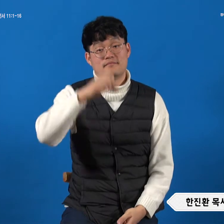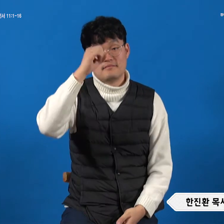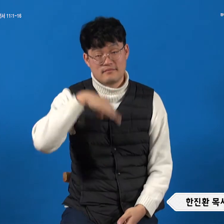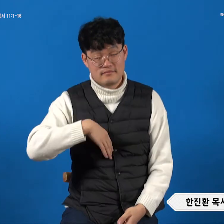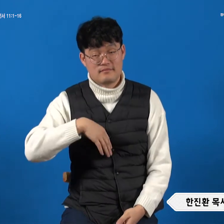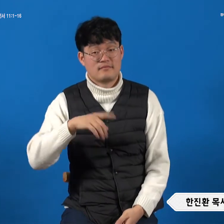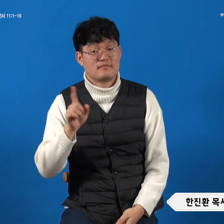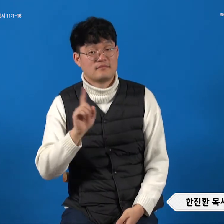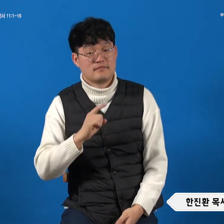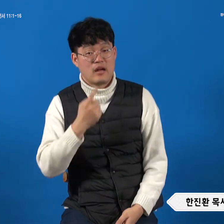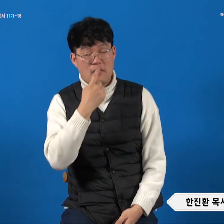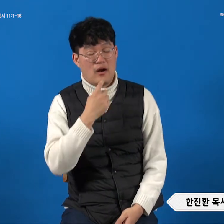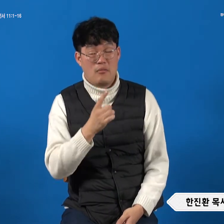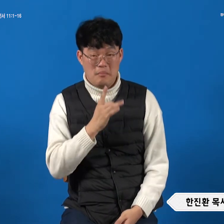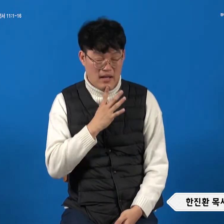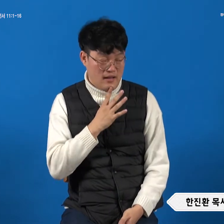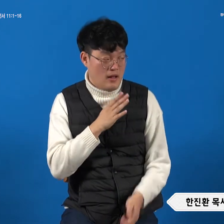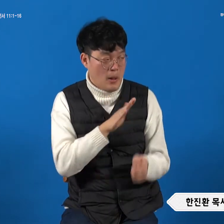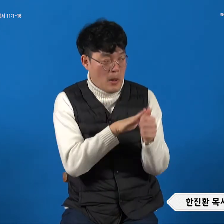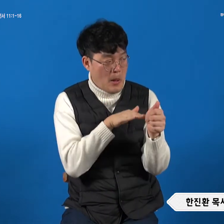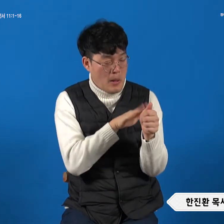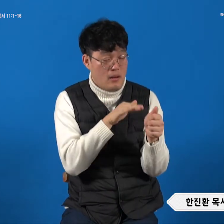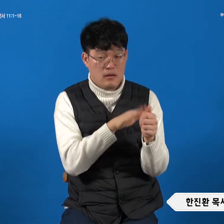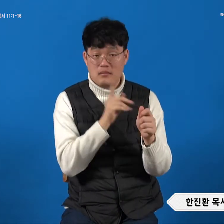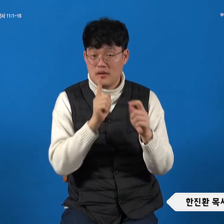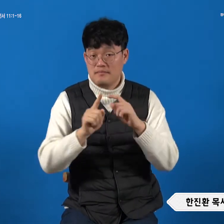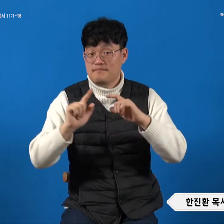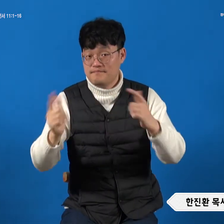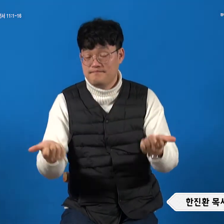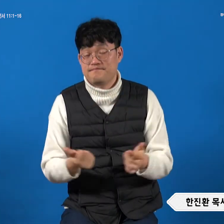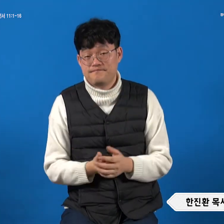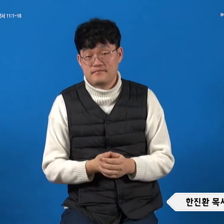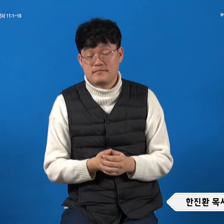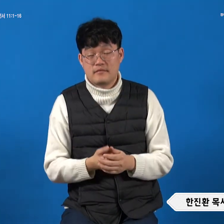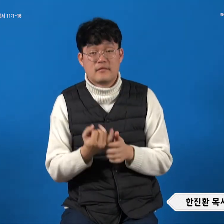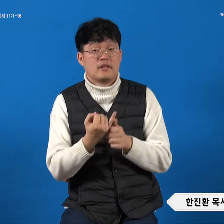그저 듣기 좋은 립 서비스로 그런 말 하라는 것은 아닙니다.